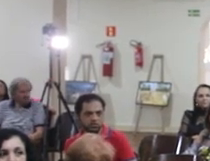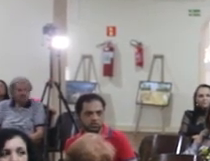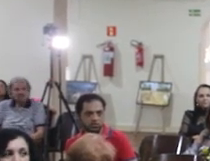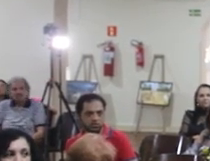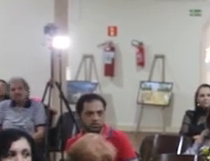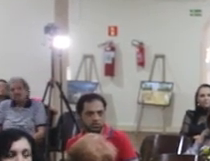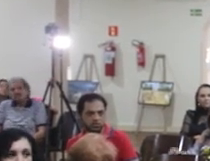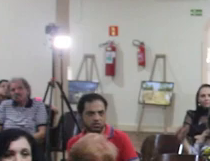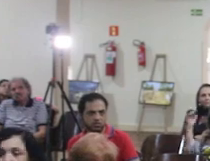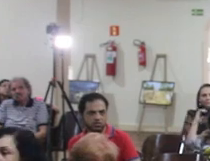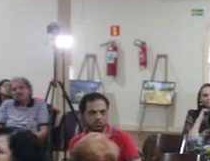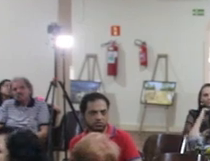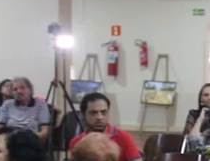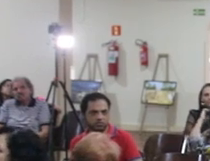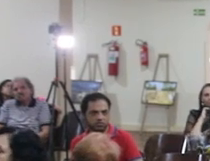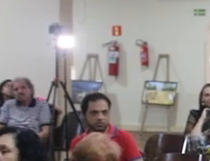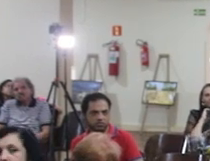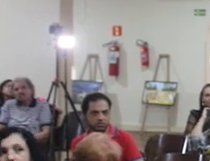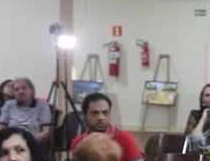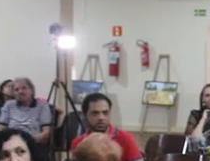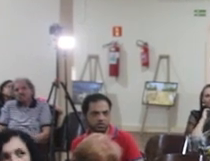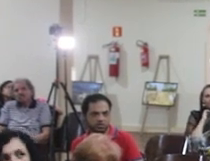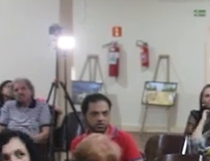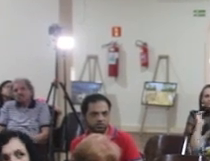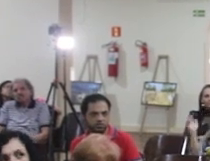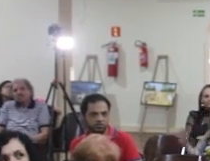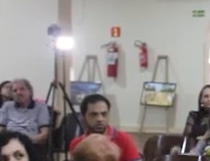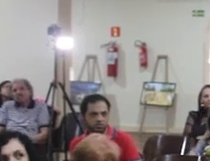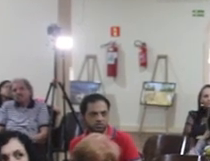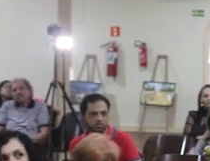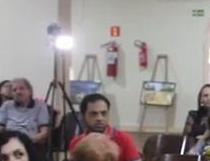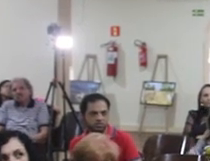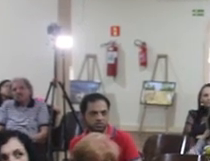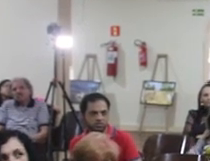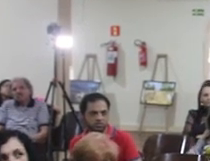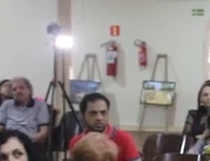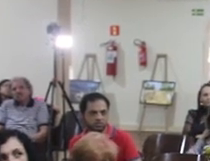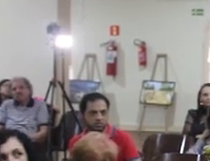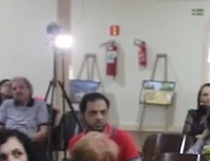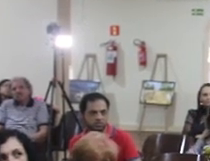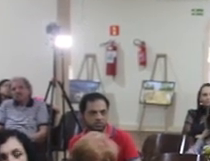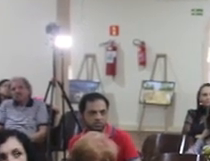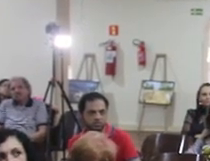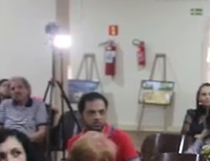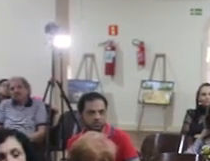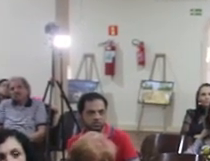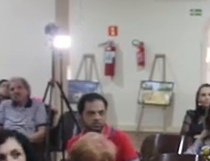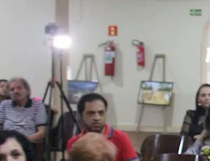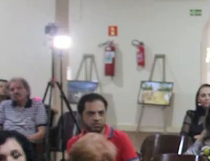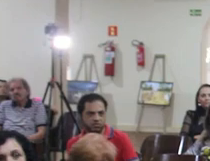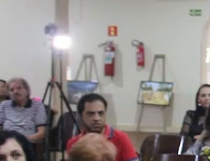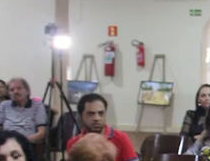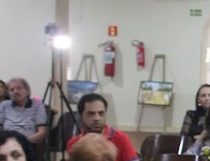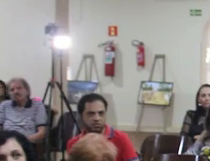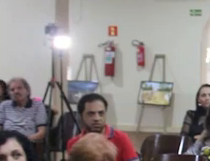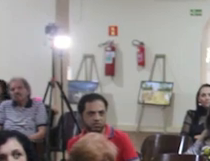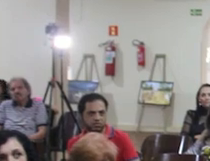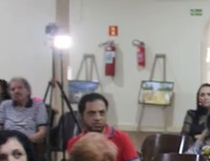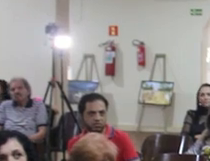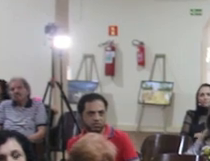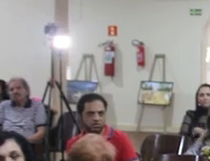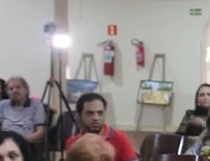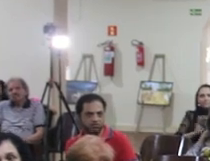e, sobretudo, ações, né? Ações contundentes, ações afirmativas com propósitos a respeito do nosso